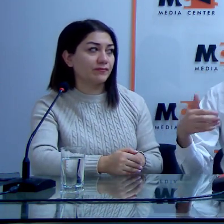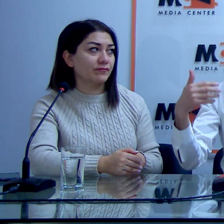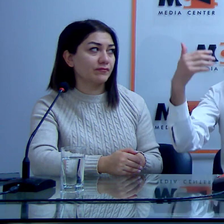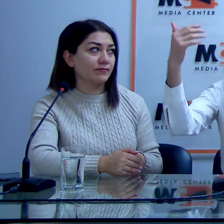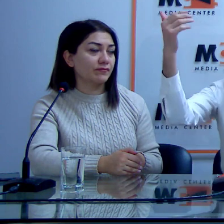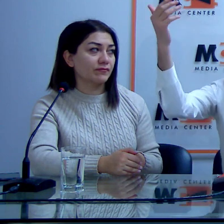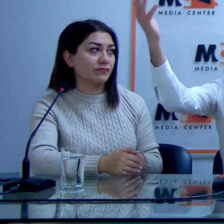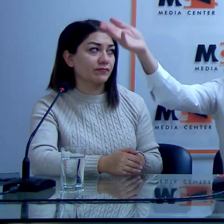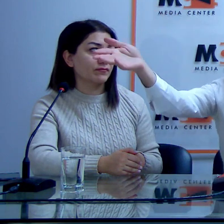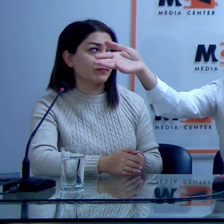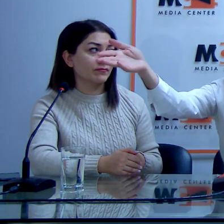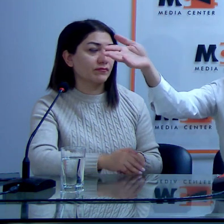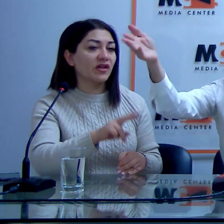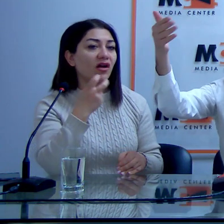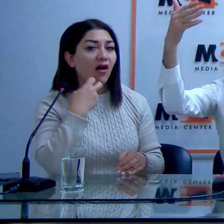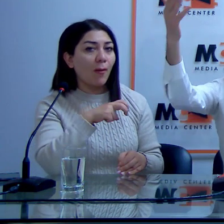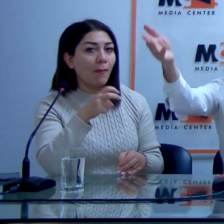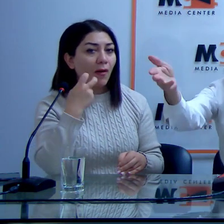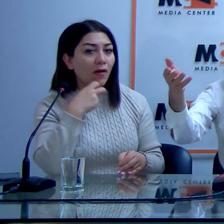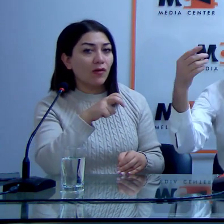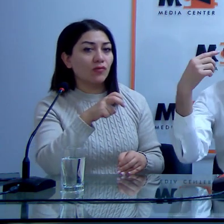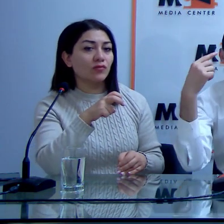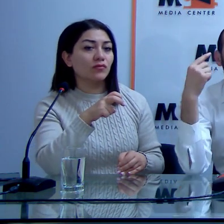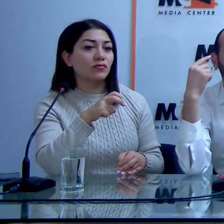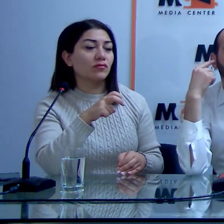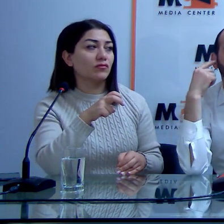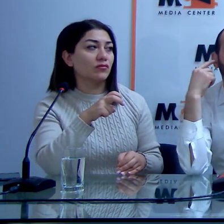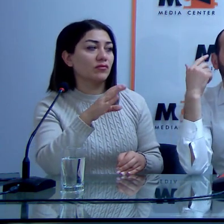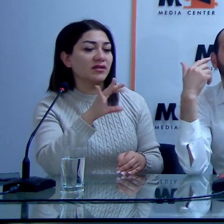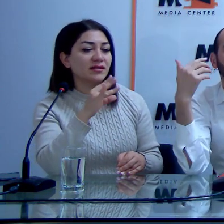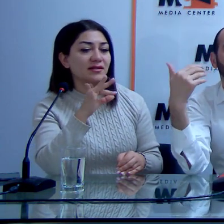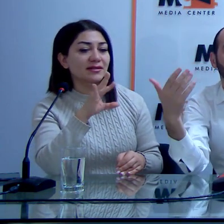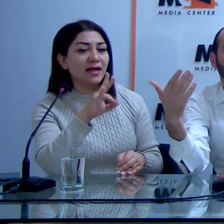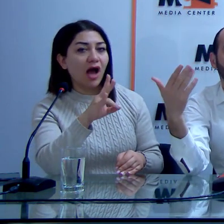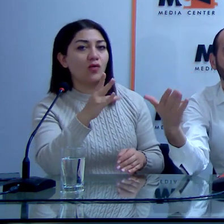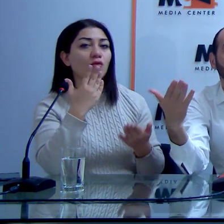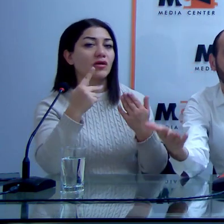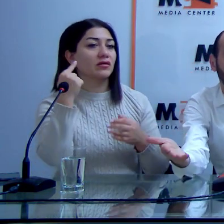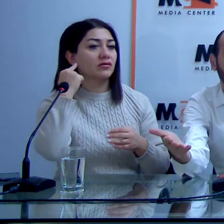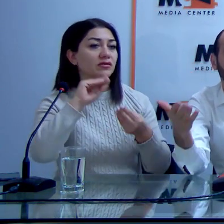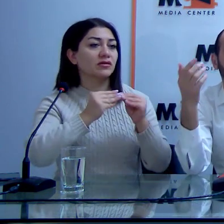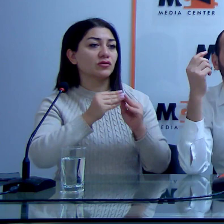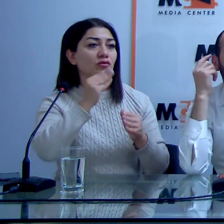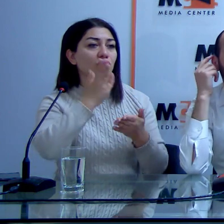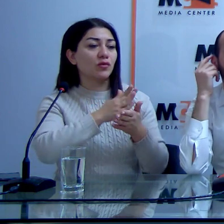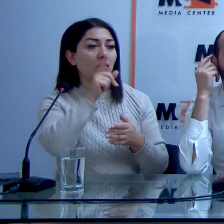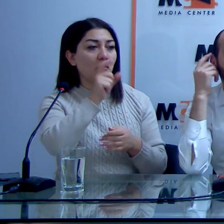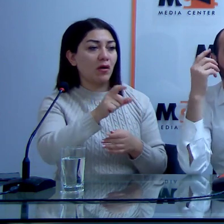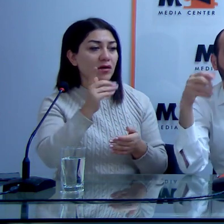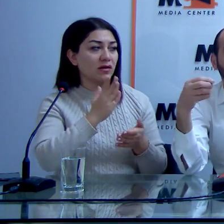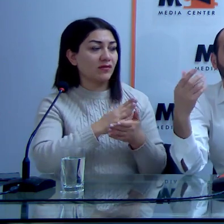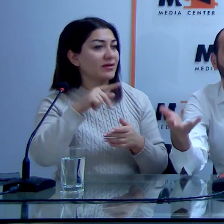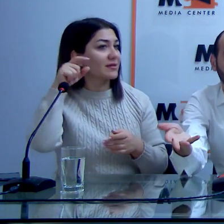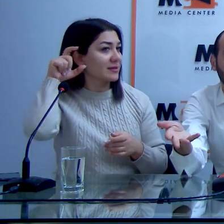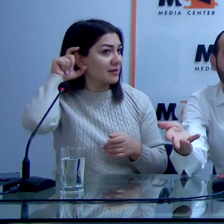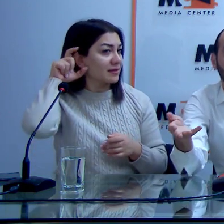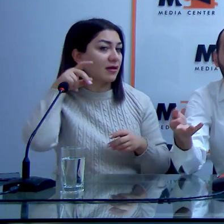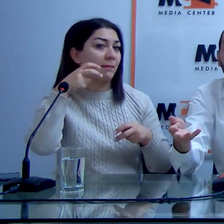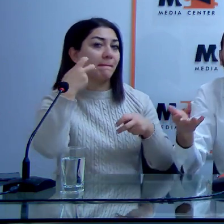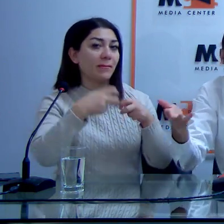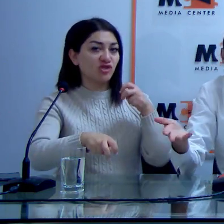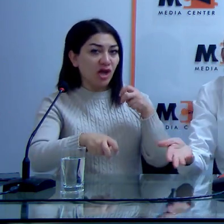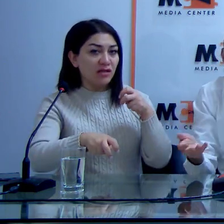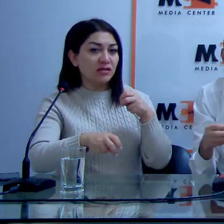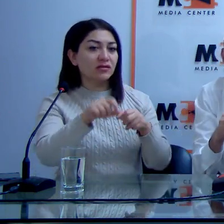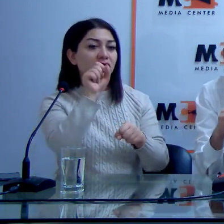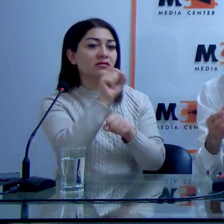for Uridak Kapadu City Adu, Lutokutan Hitu to Antit Kakan for Lutokakatia Kapatia